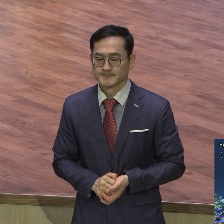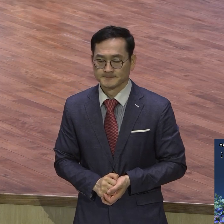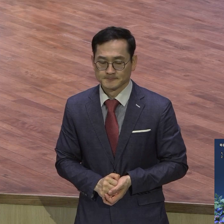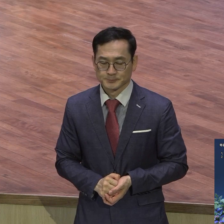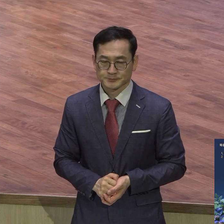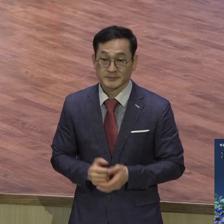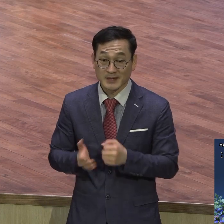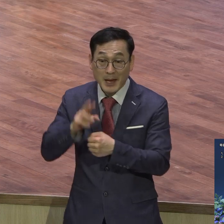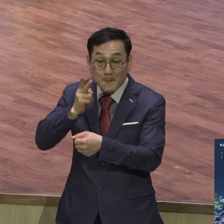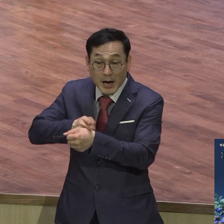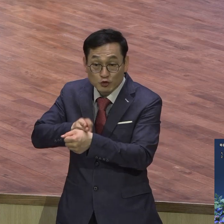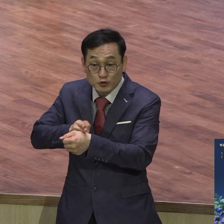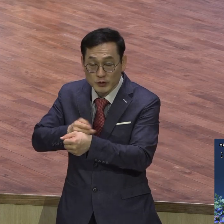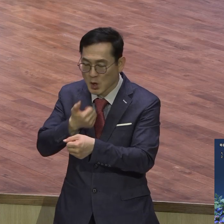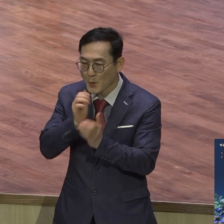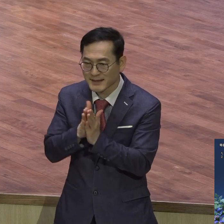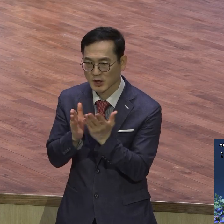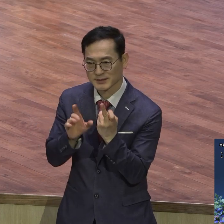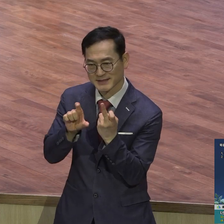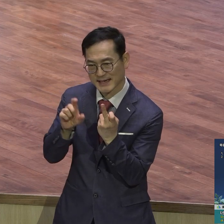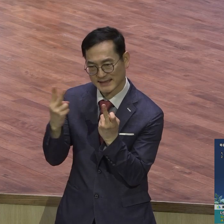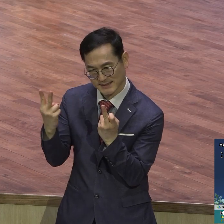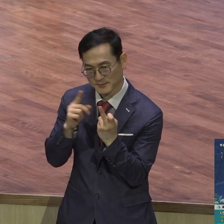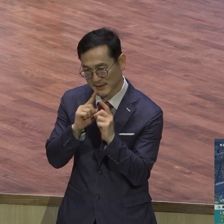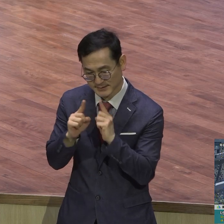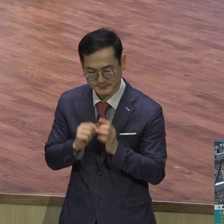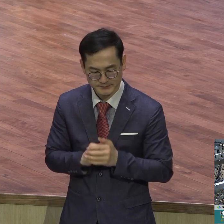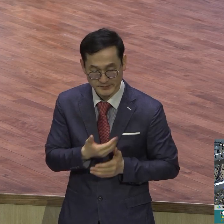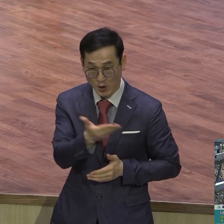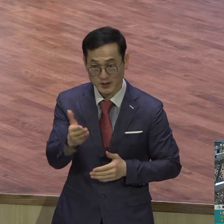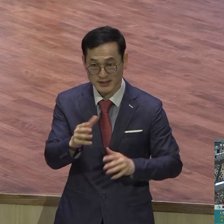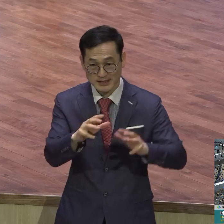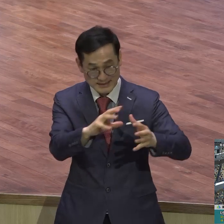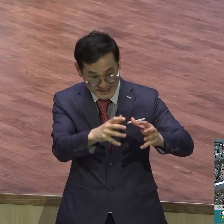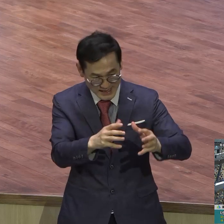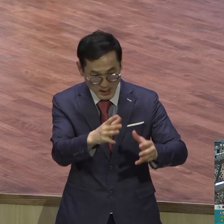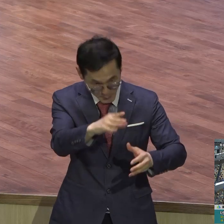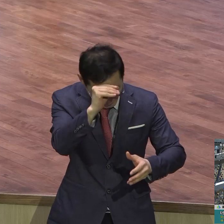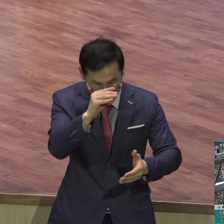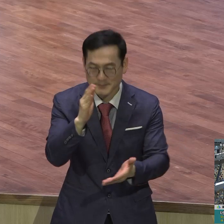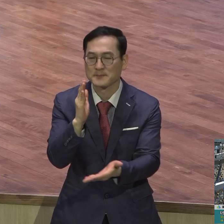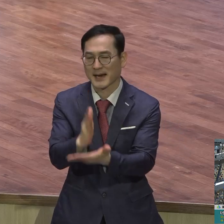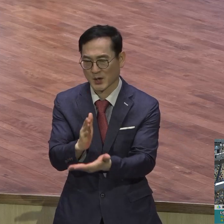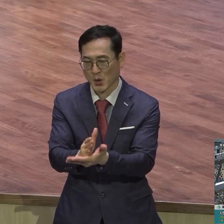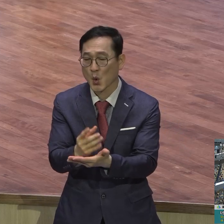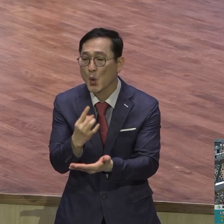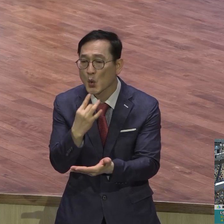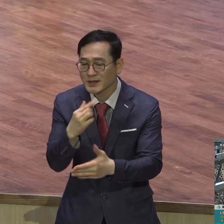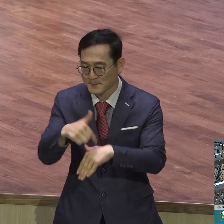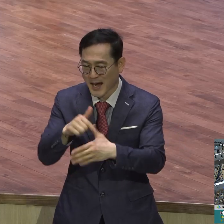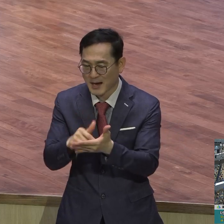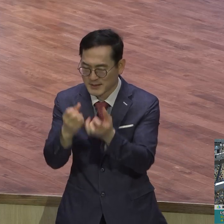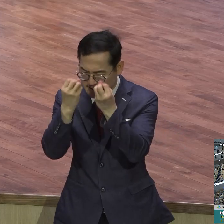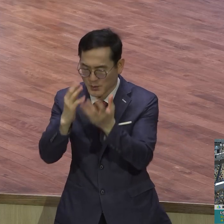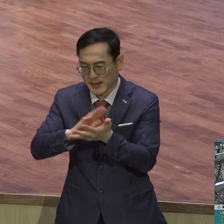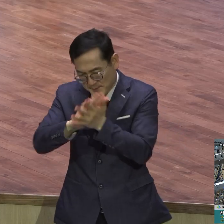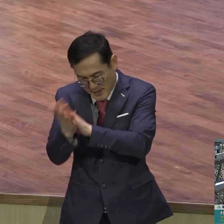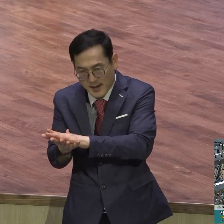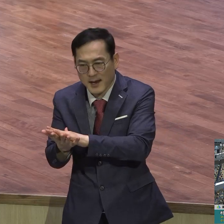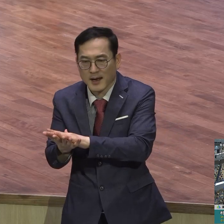바울은 로마도 12장 2절에 강조합니다. 너희는 이 세대를 본받지 말고 오직 마음을 새롭게 함으로